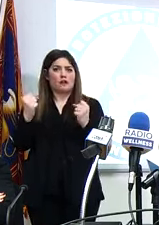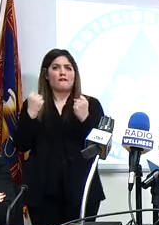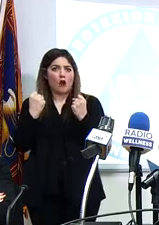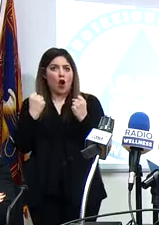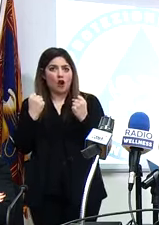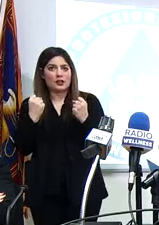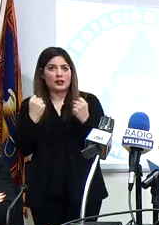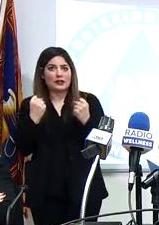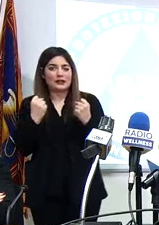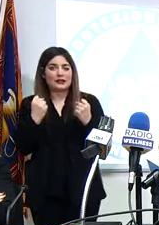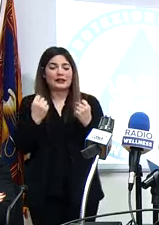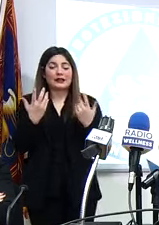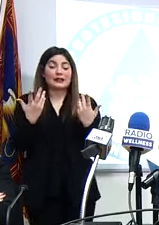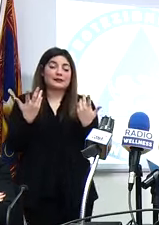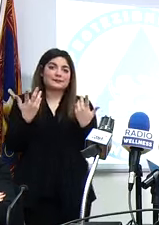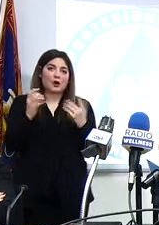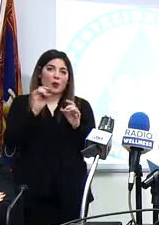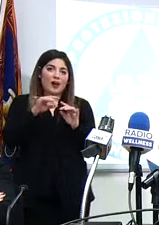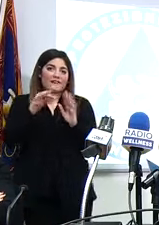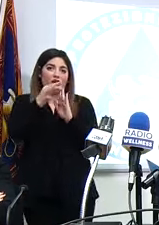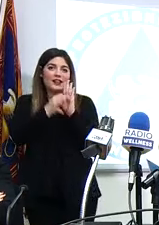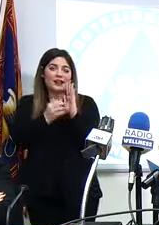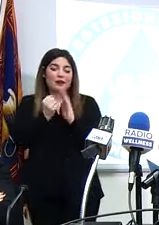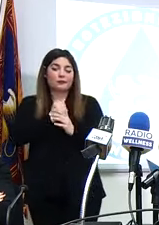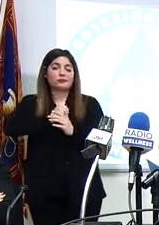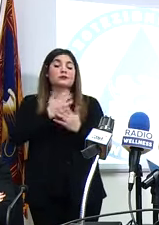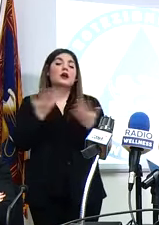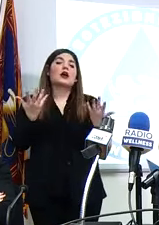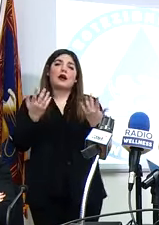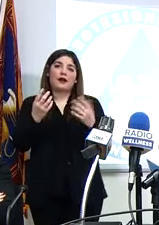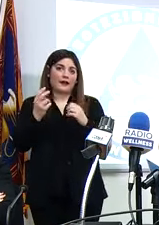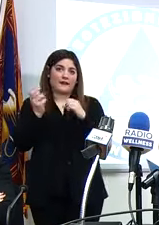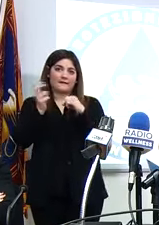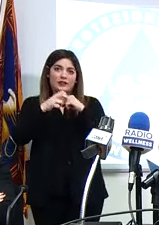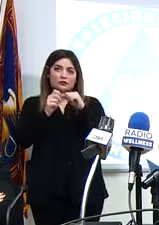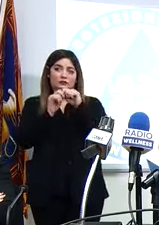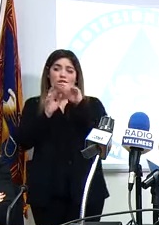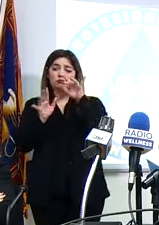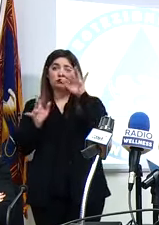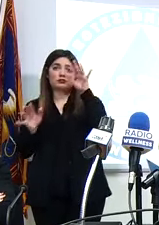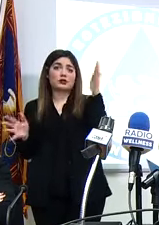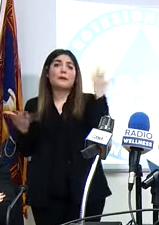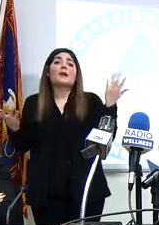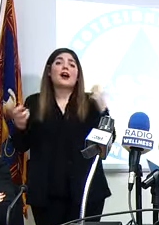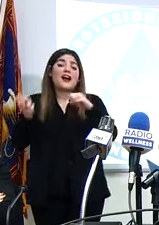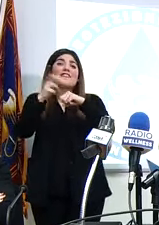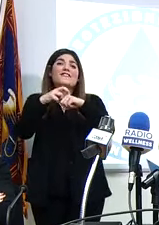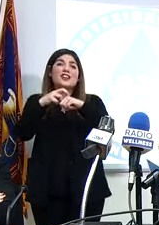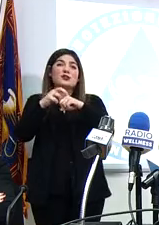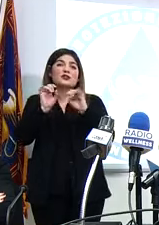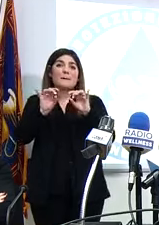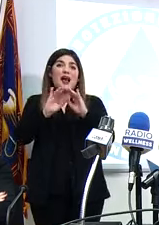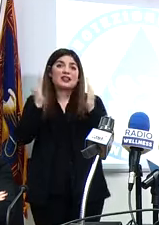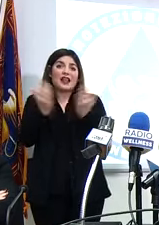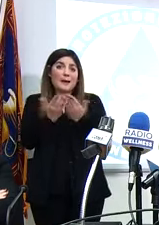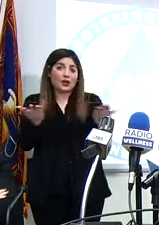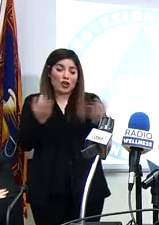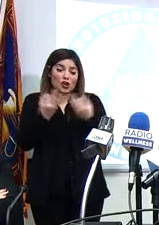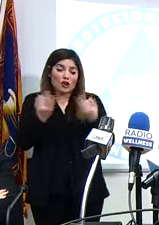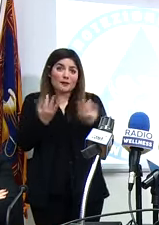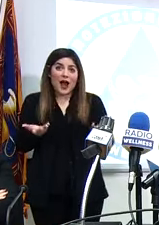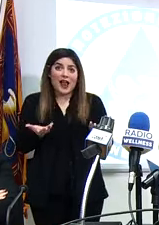per una serie di ragioni. E poi c'è, se il virus si è diffuso, ma questo è un virus pandemico. Mi pare che forse l'Antartide non sia